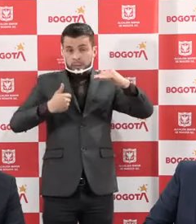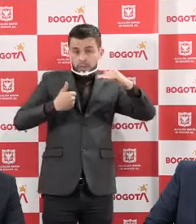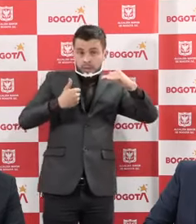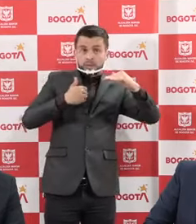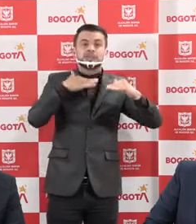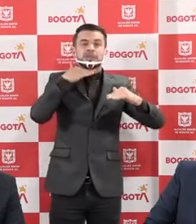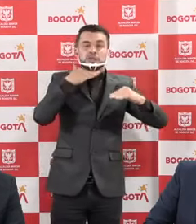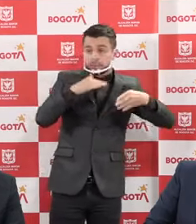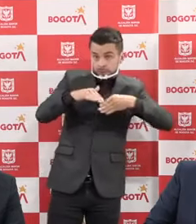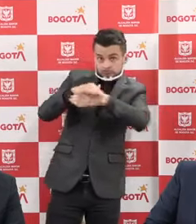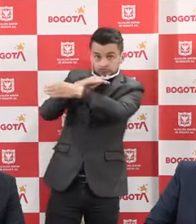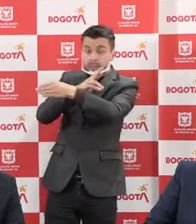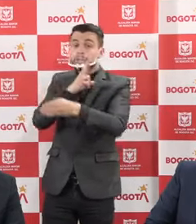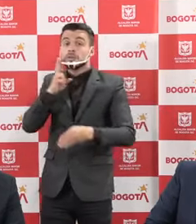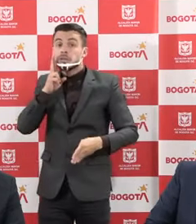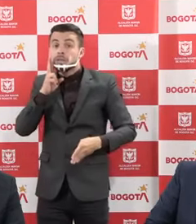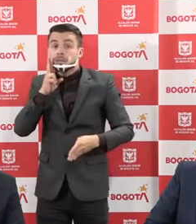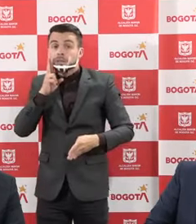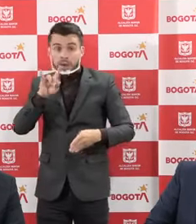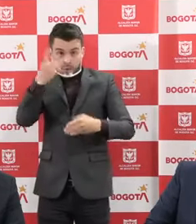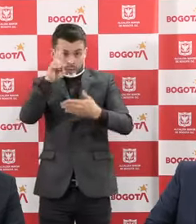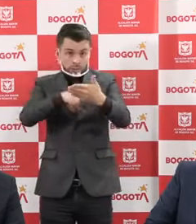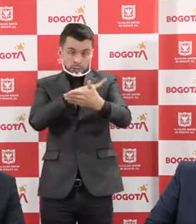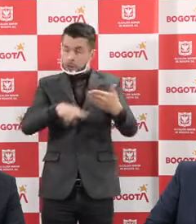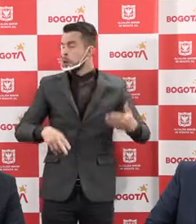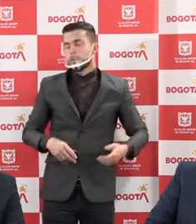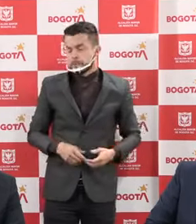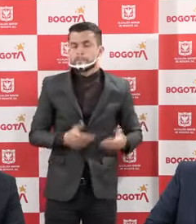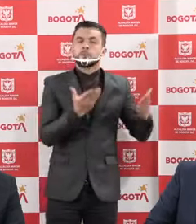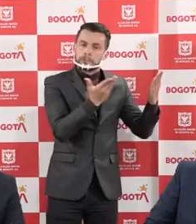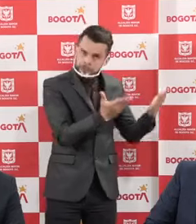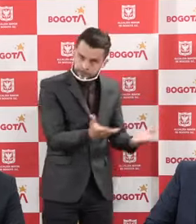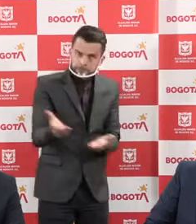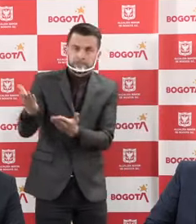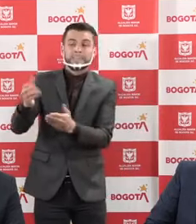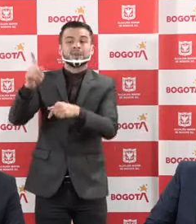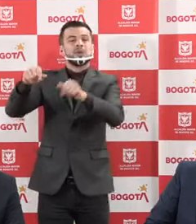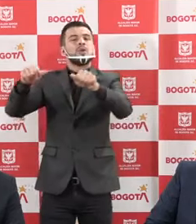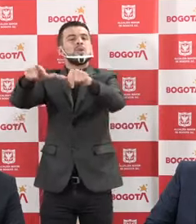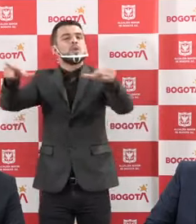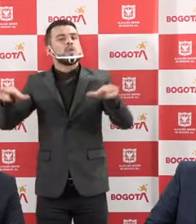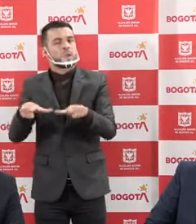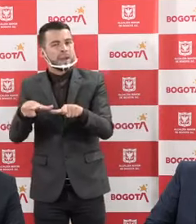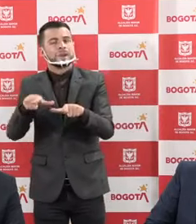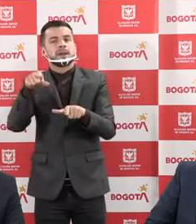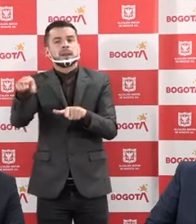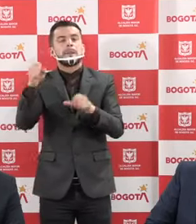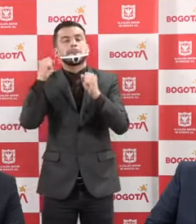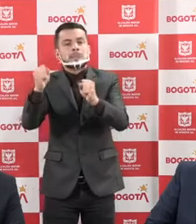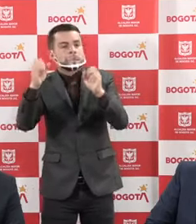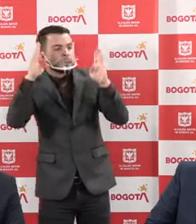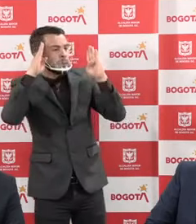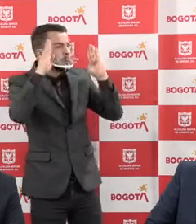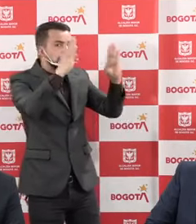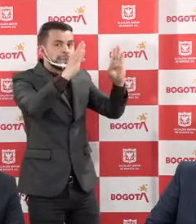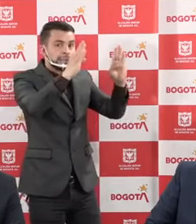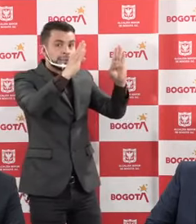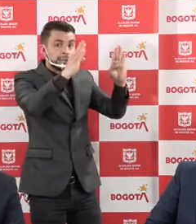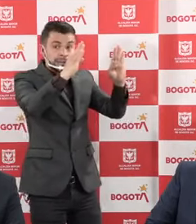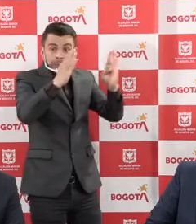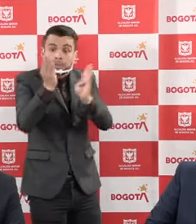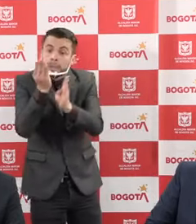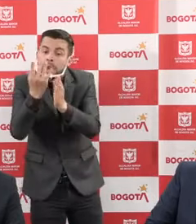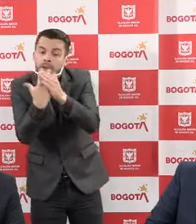restricciones de los establecimientos y locales gastronómicos están exclusivamente dirigidas a mantener un distanciamiento